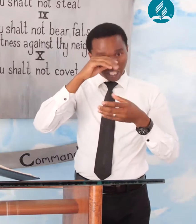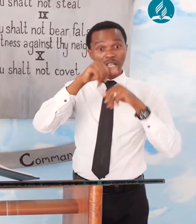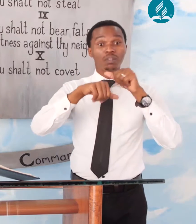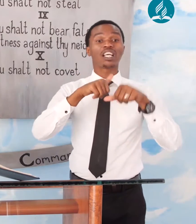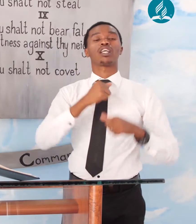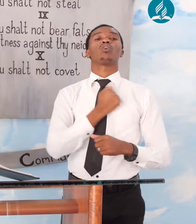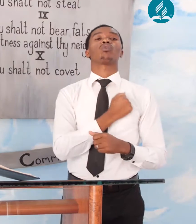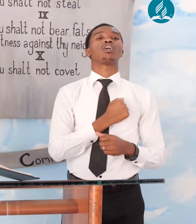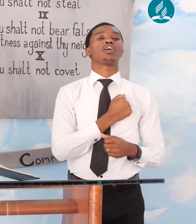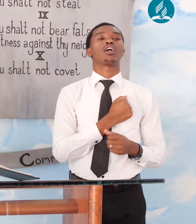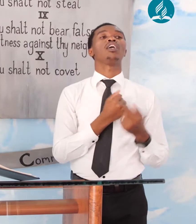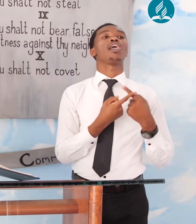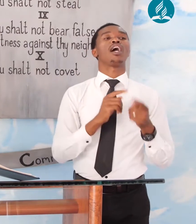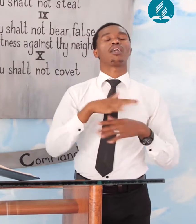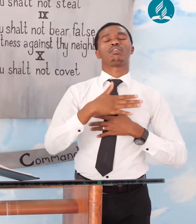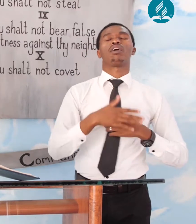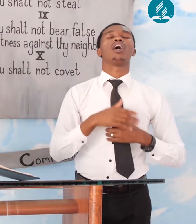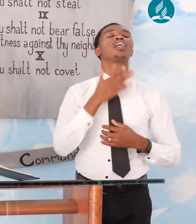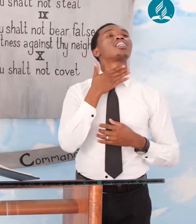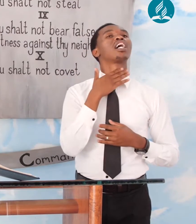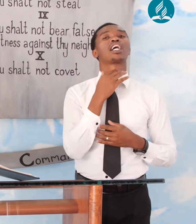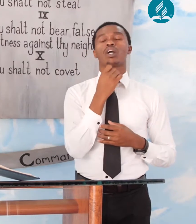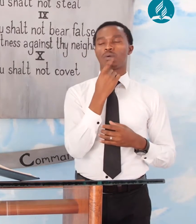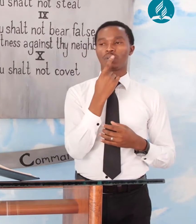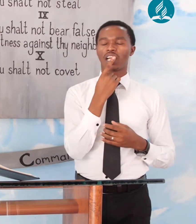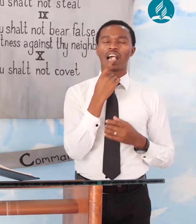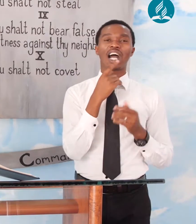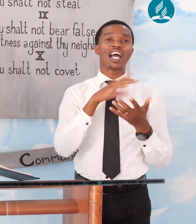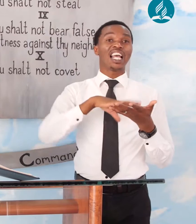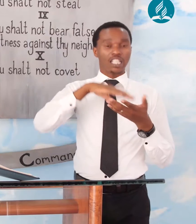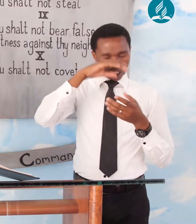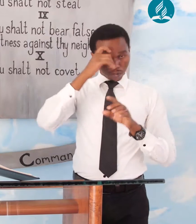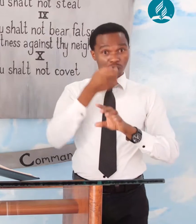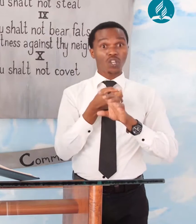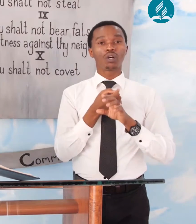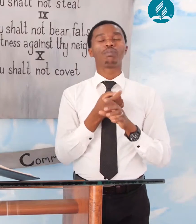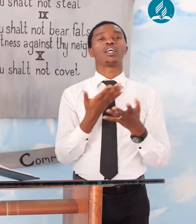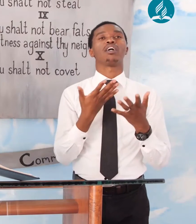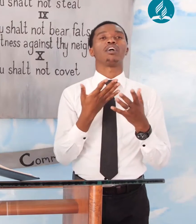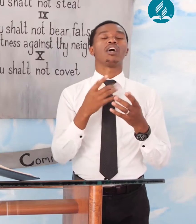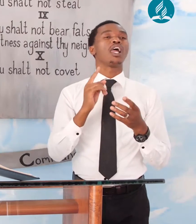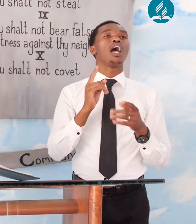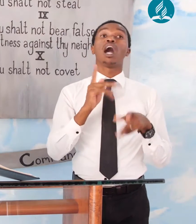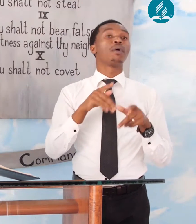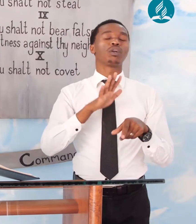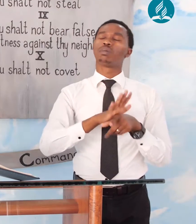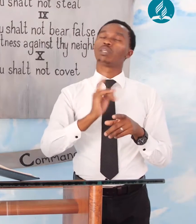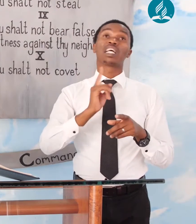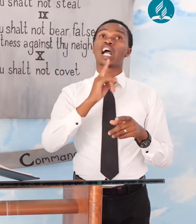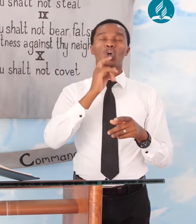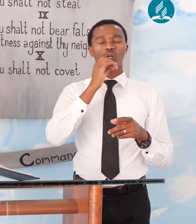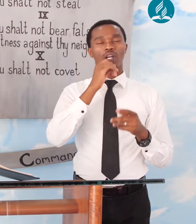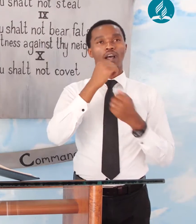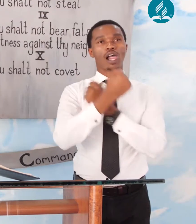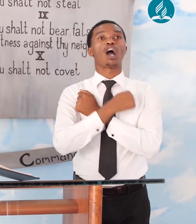kwihangana ariko ndagira ngo hahari somo rikomeye noneho rindi ridakunda kuvugwa ariko